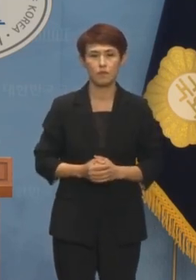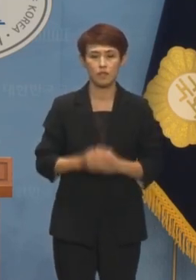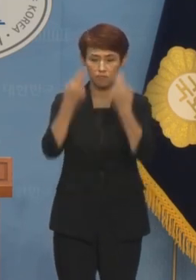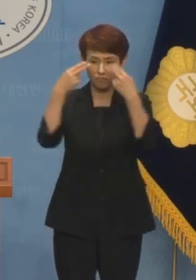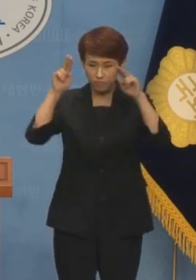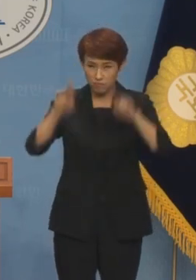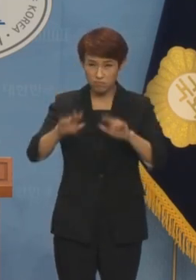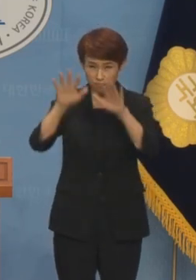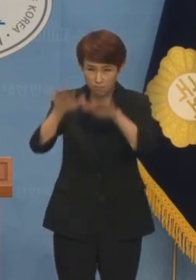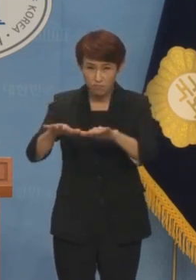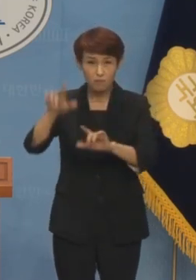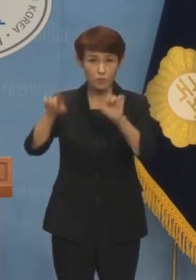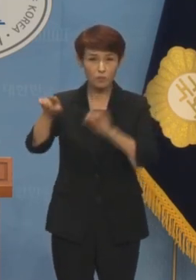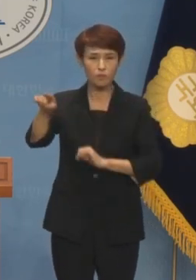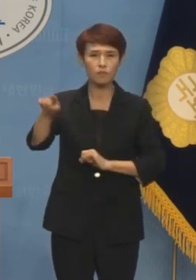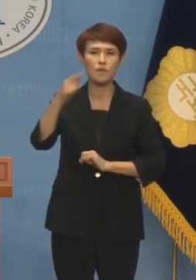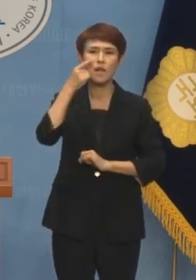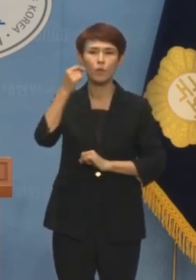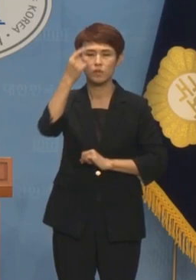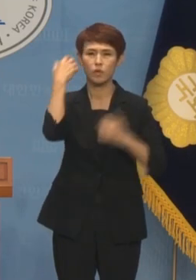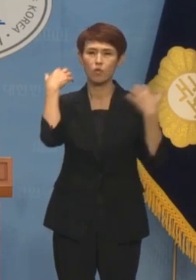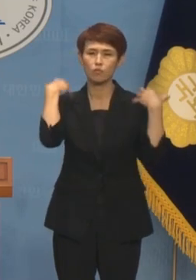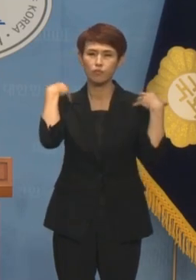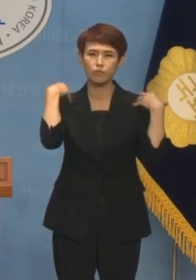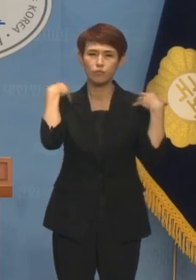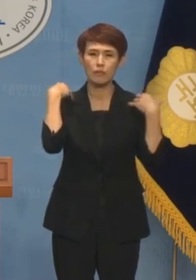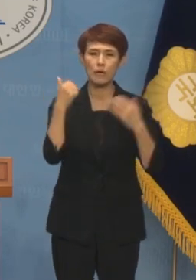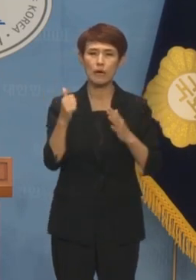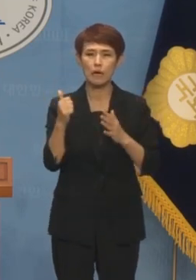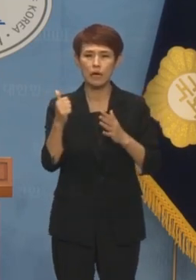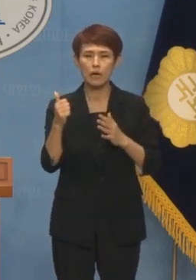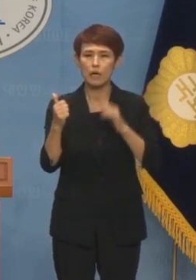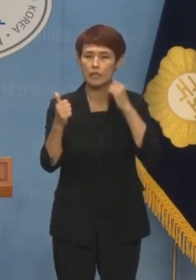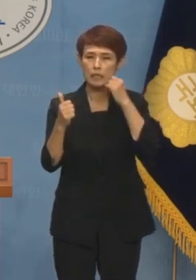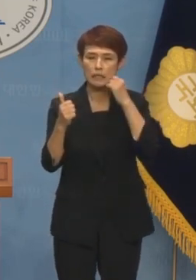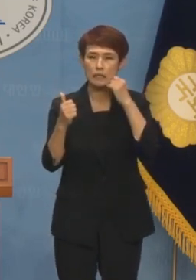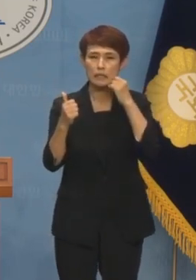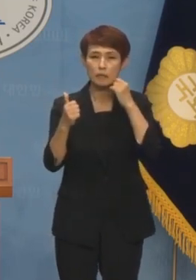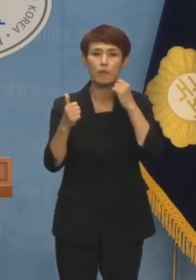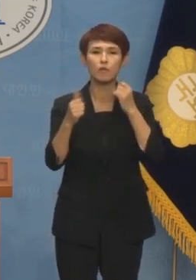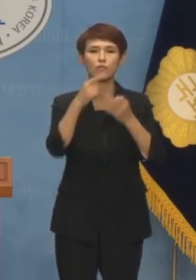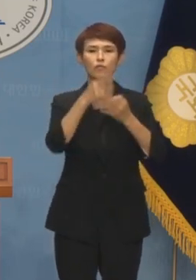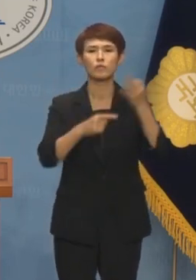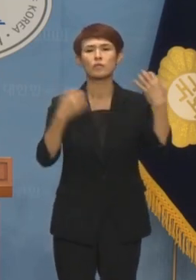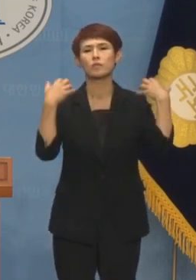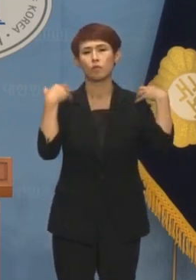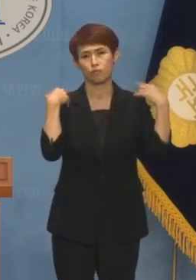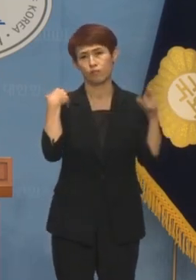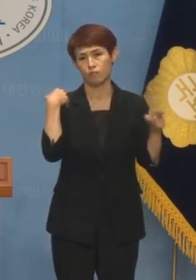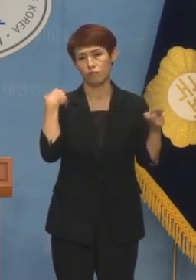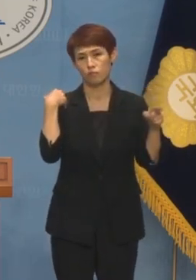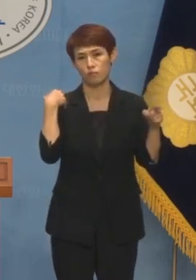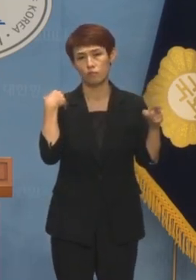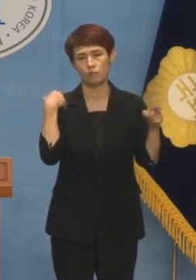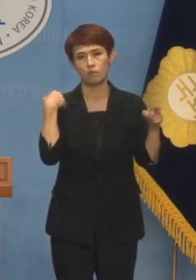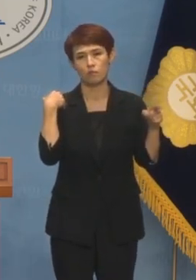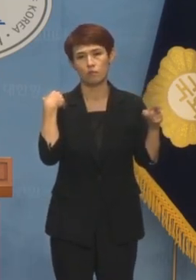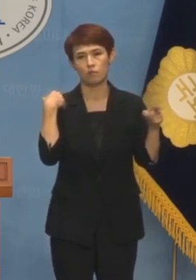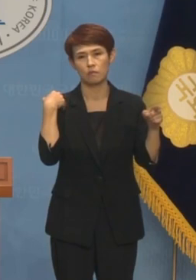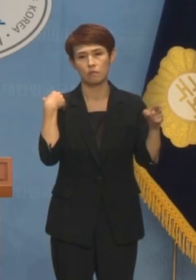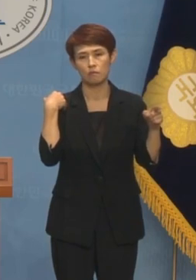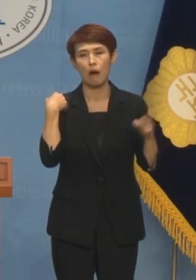신사 참배는 일본 정부의 한마디 못하고 휘둘리기만 했던 윤석열 정부가